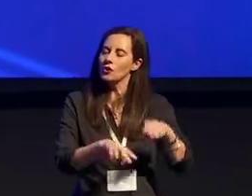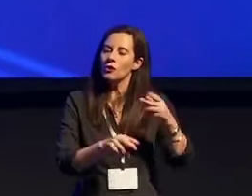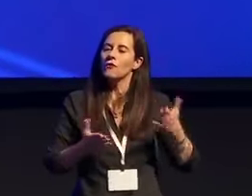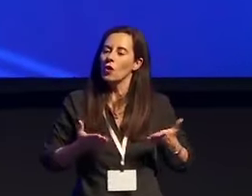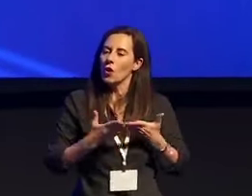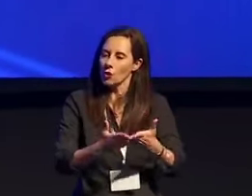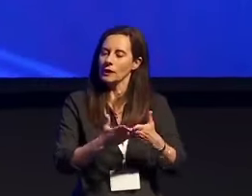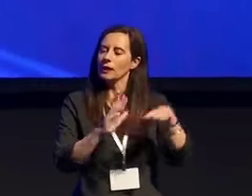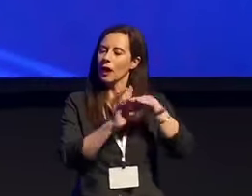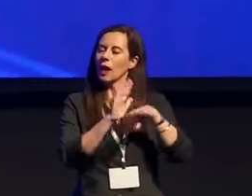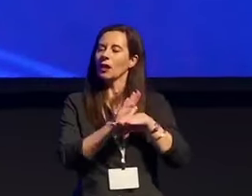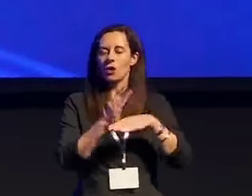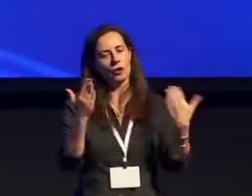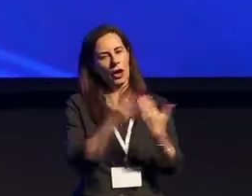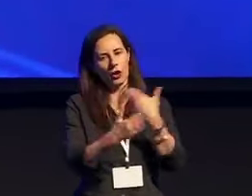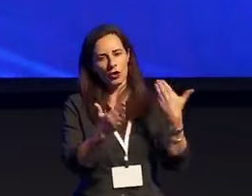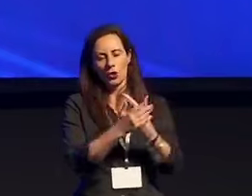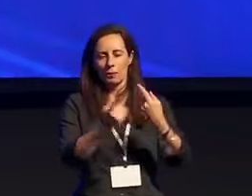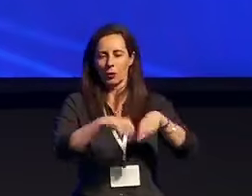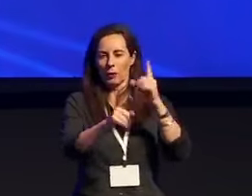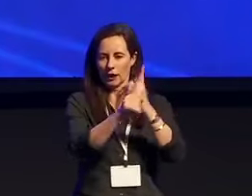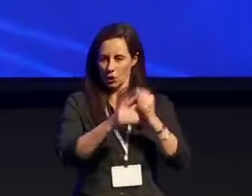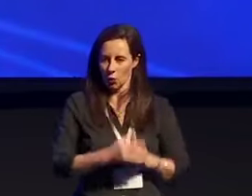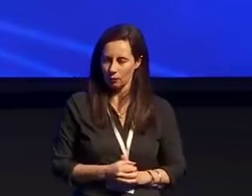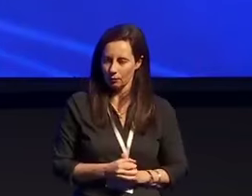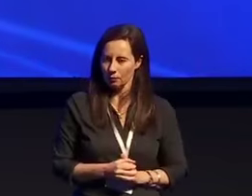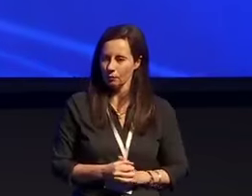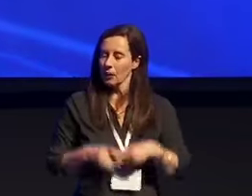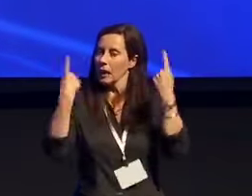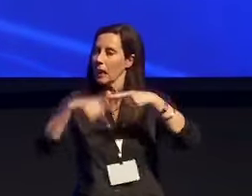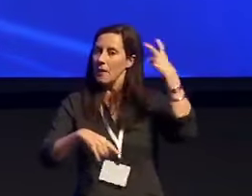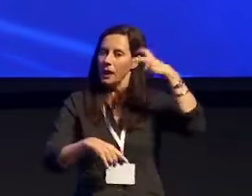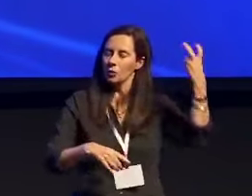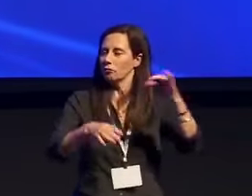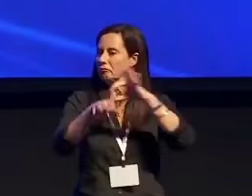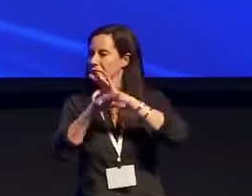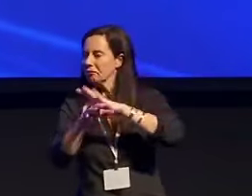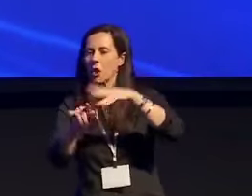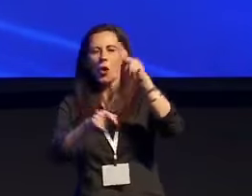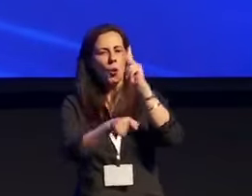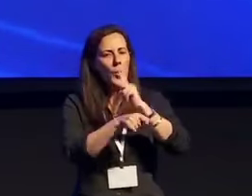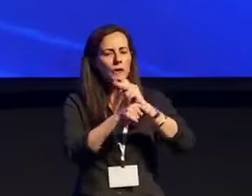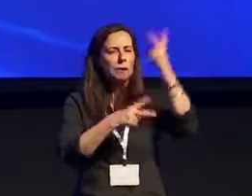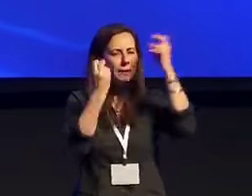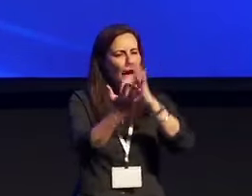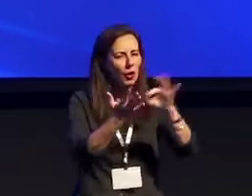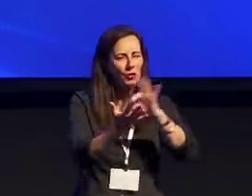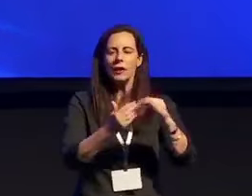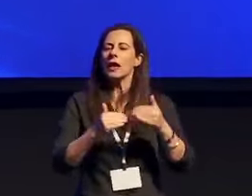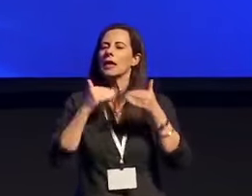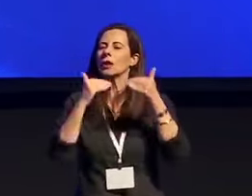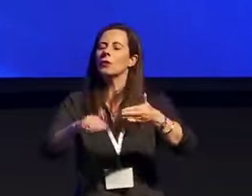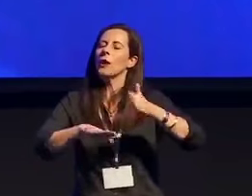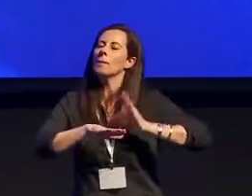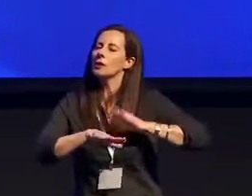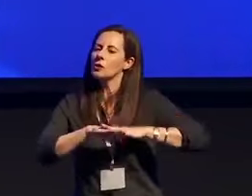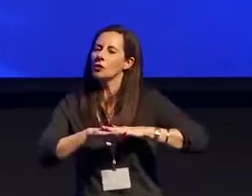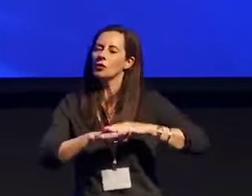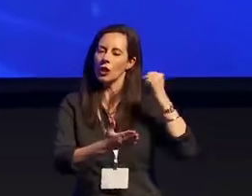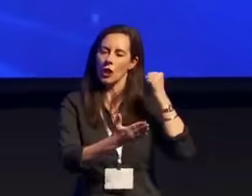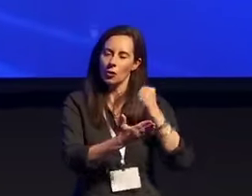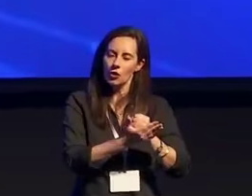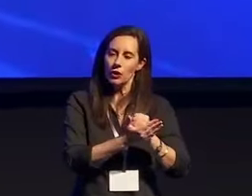ויוזמת חקיקות חדשות בתחום הנגישות. ימי עיון, הדרכות, קורסים, מידע כתוב לקידום המקצוענות של